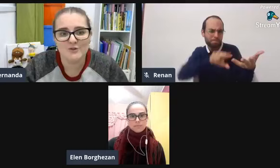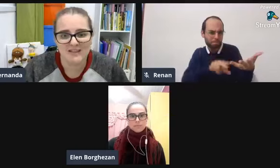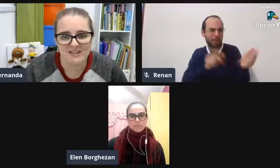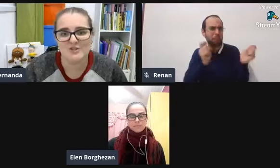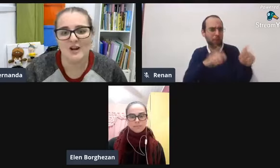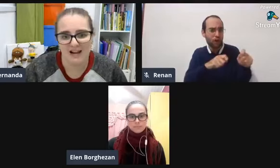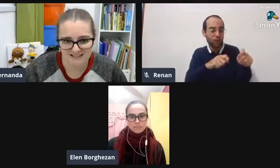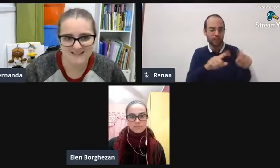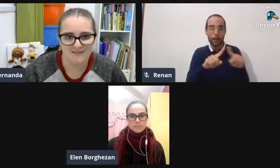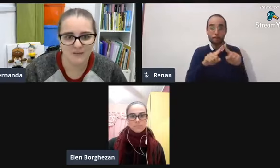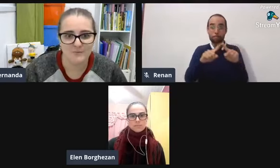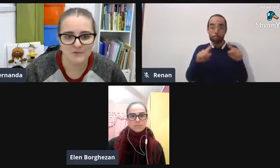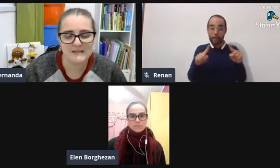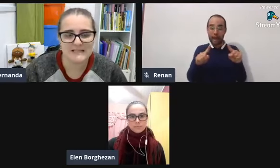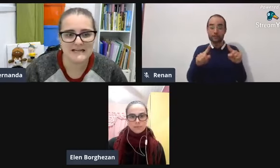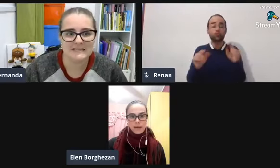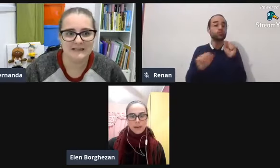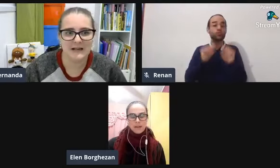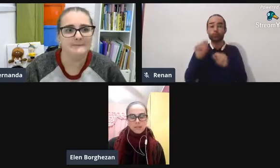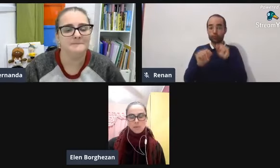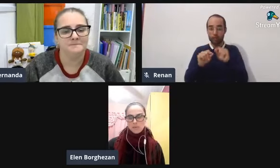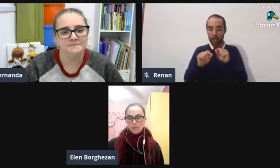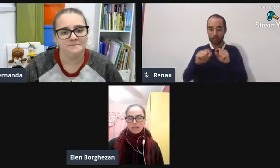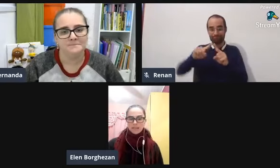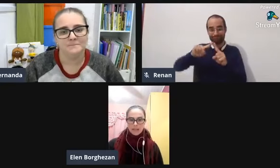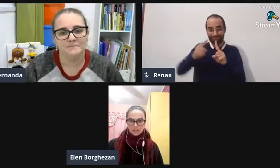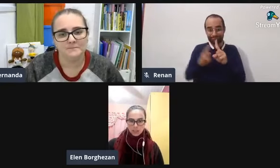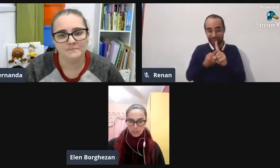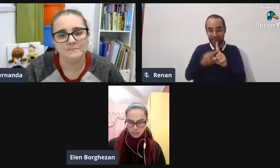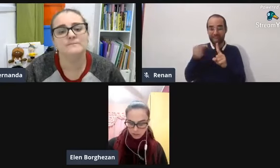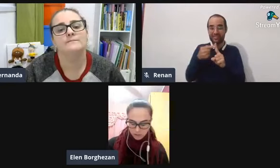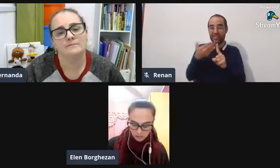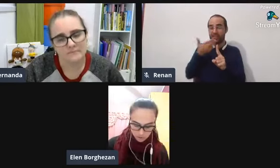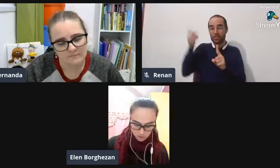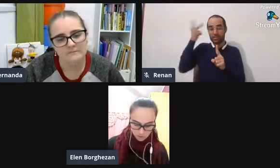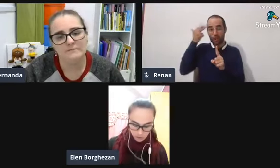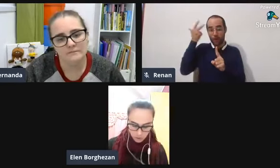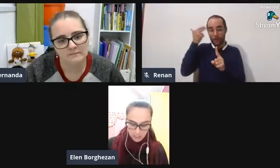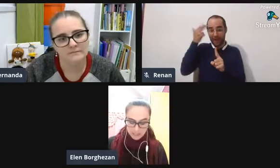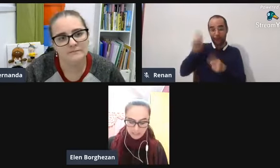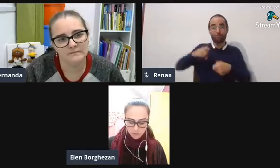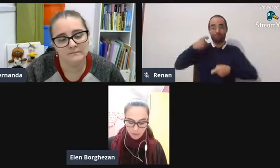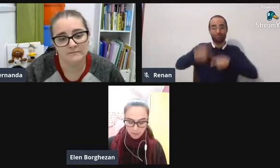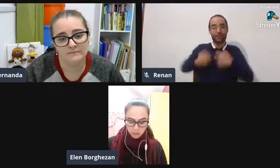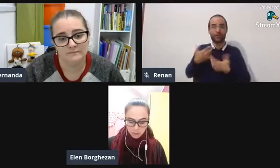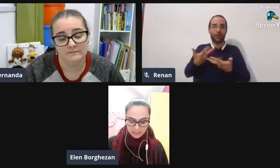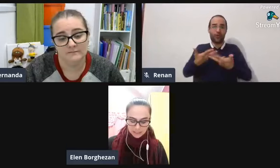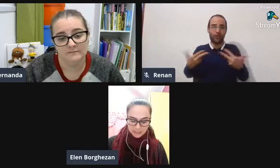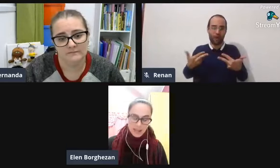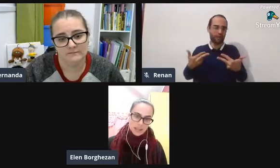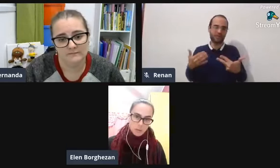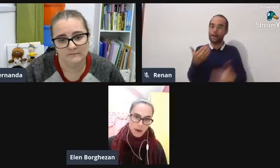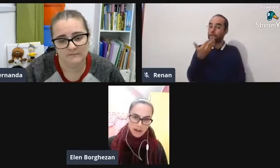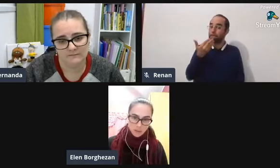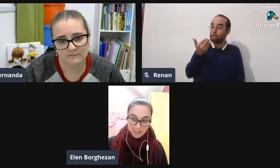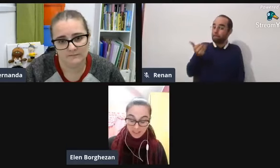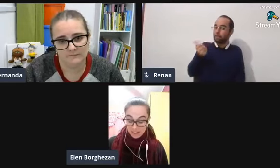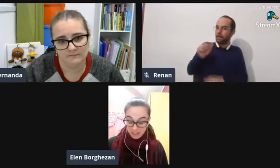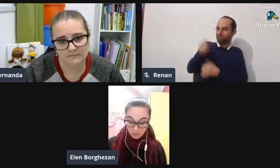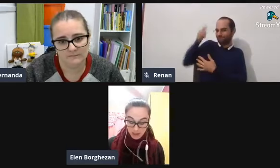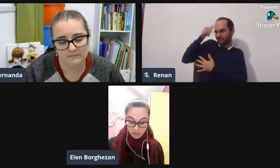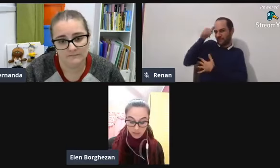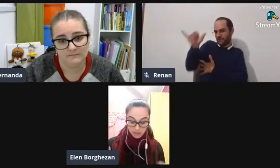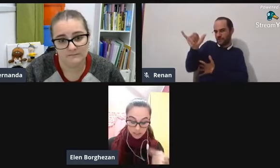pelos métodos tradicionais. Vamos pensar assim. É uma responsabilidade, né? A gente sabe disso. Teve uma pergunta da Andréia Duarte,